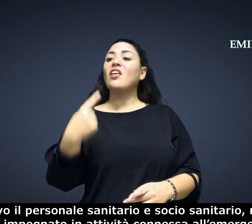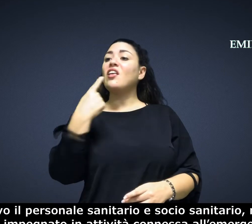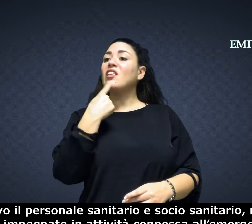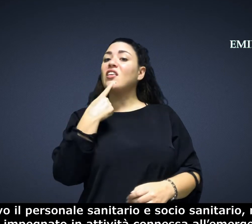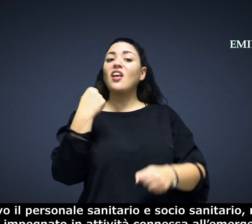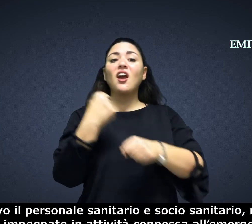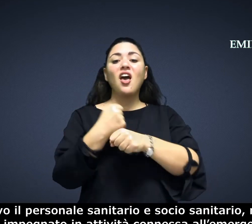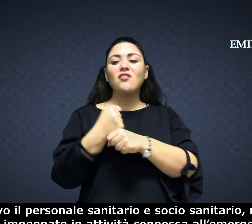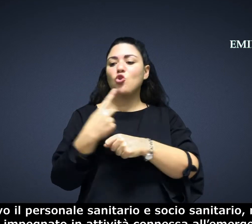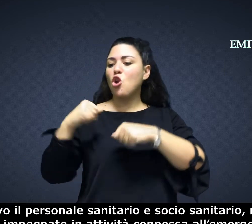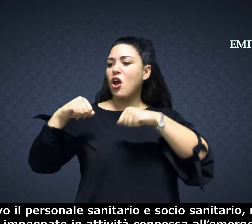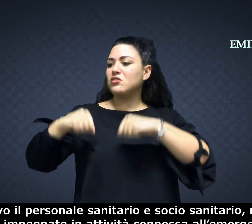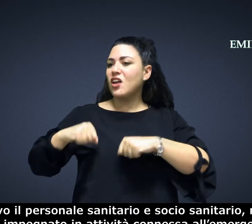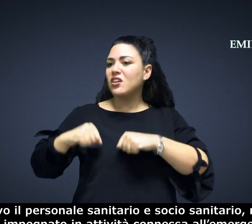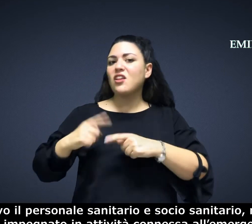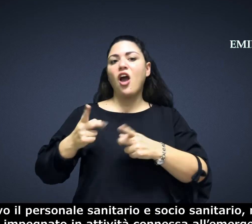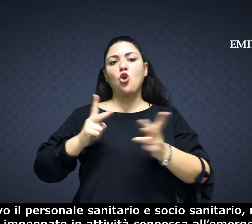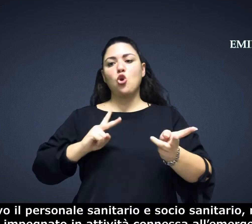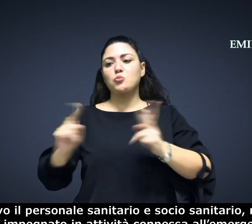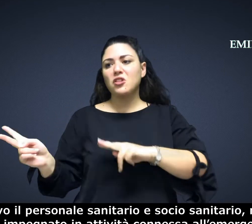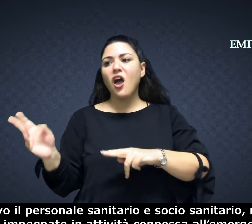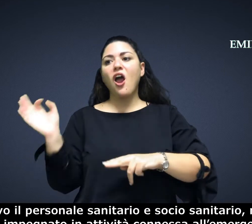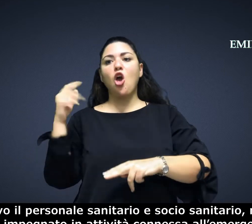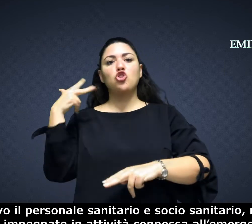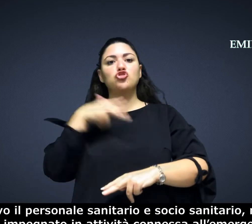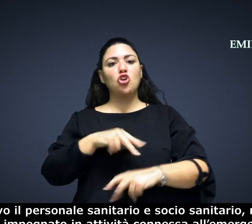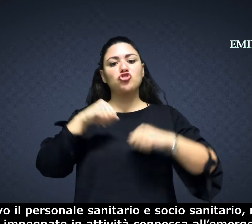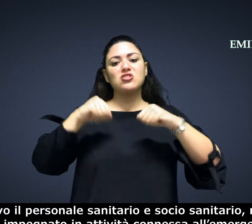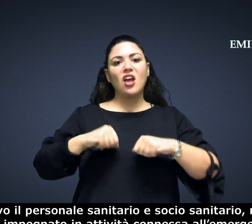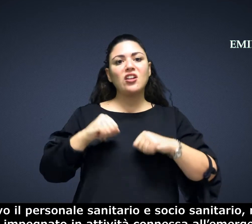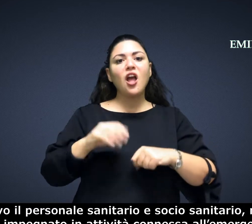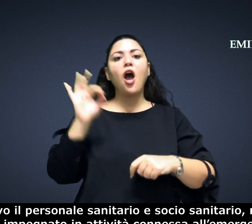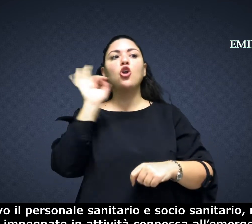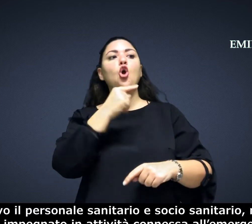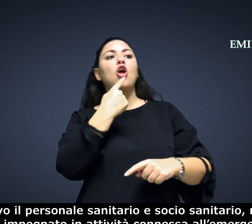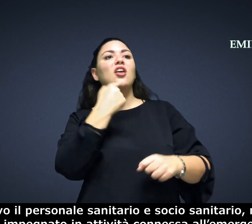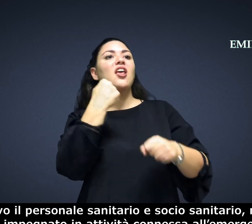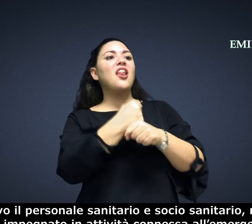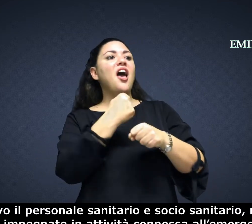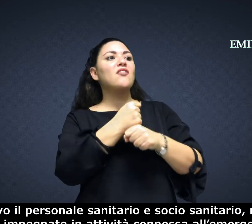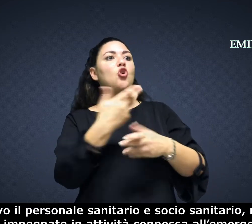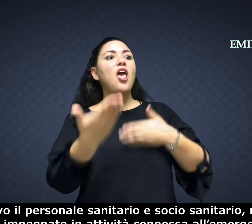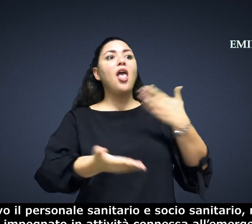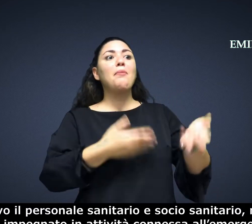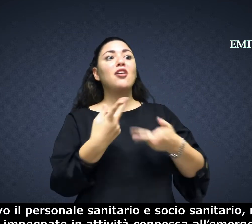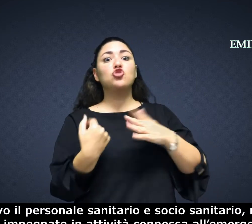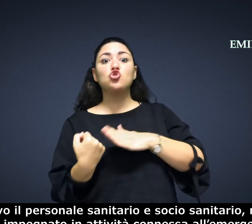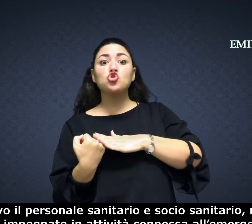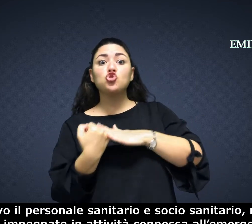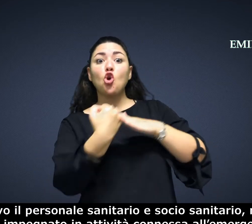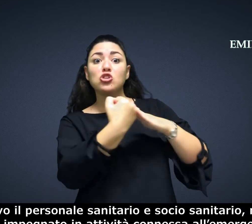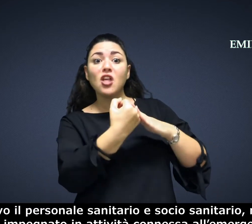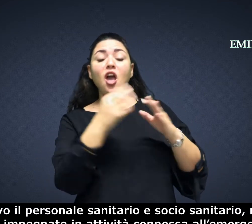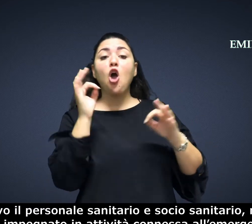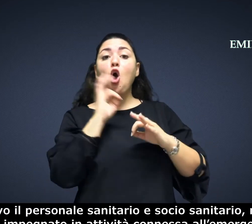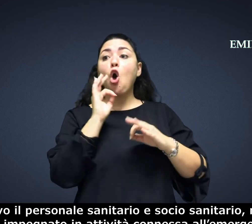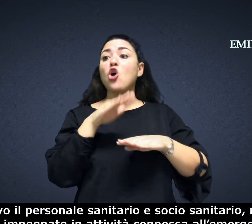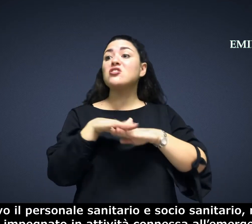personale, fatto salvo il personale sanitario e sociosanitario, nonché quello impegnato in attività connesse all'emergenza o in